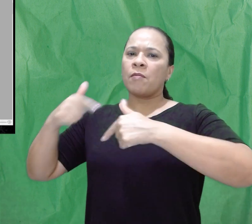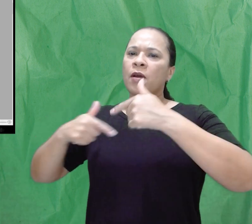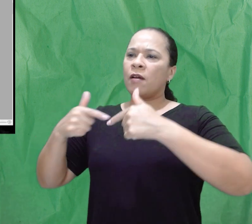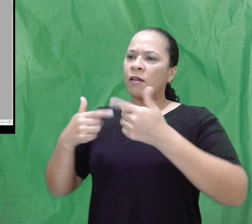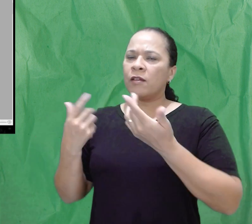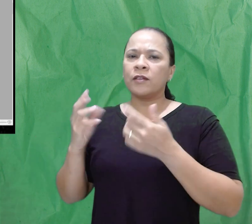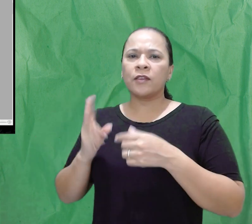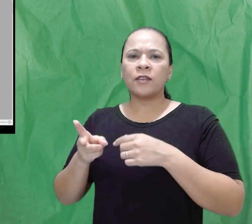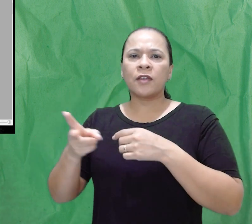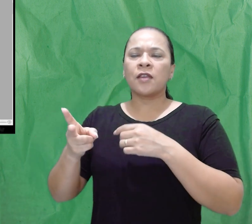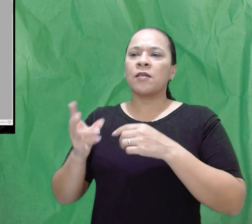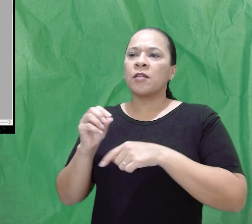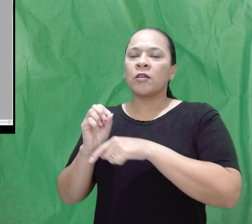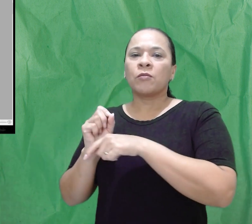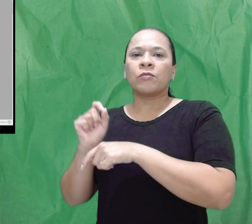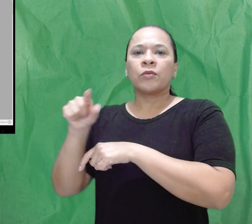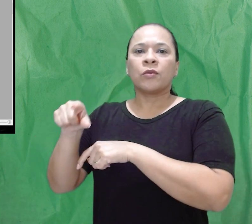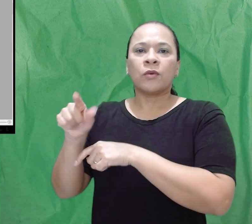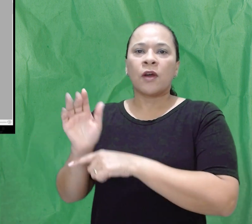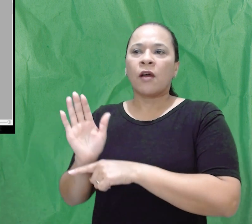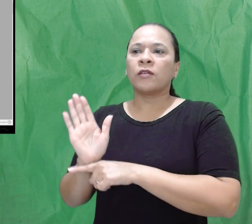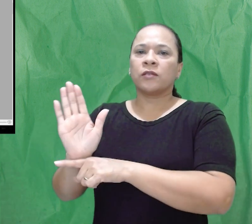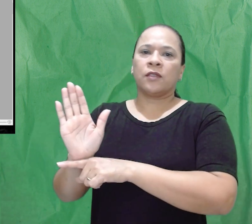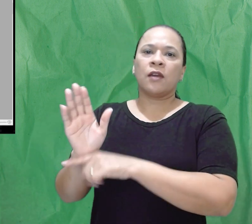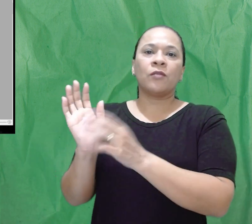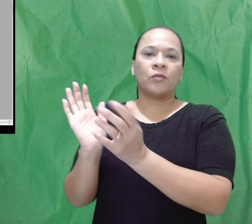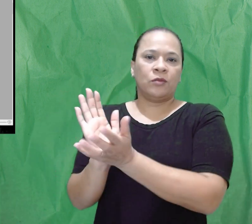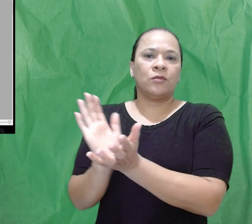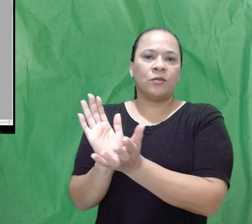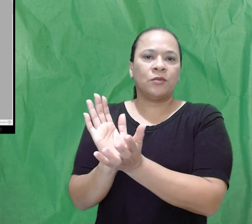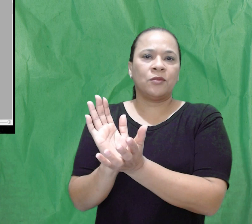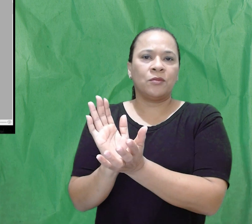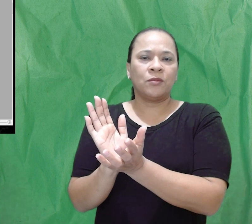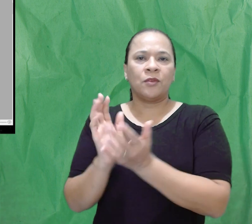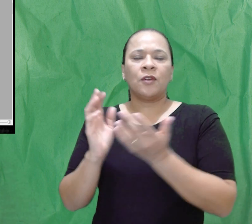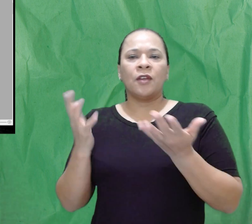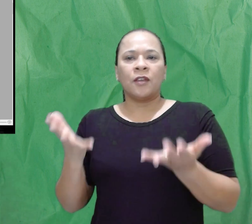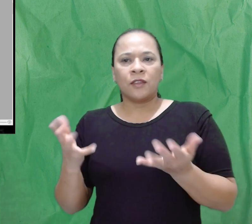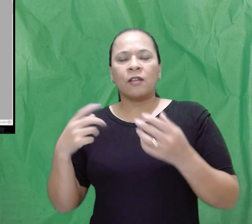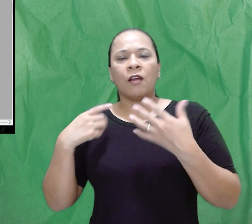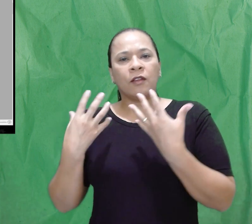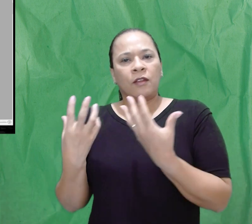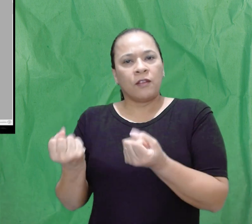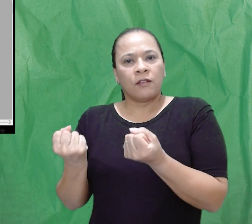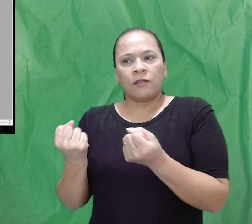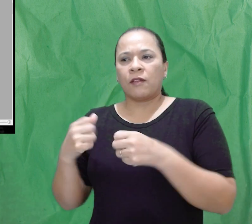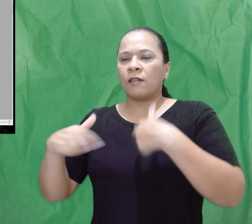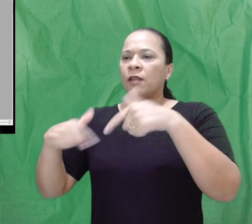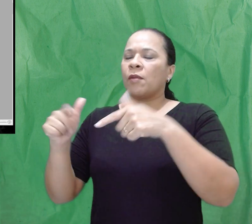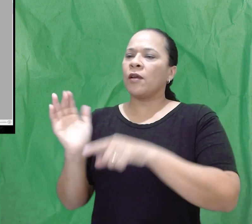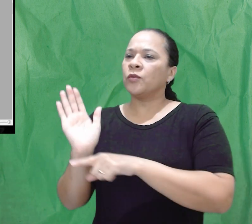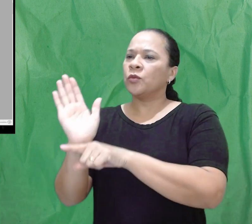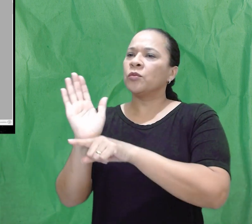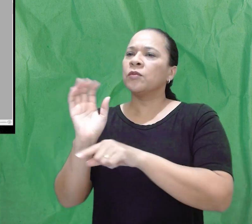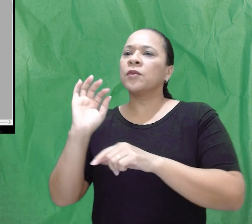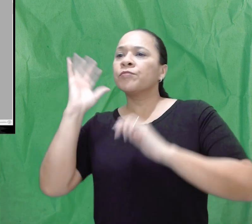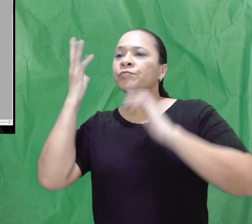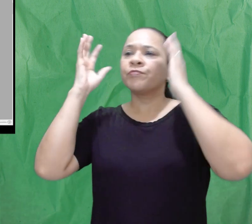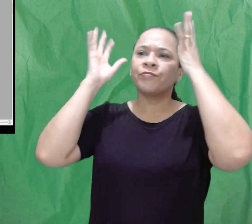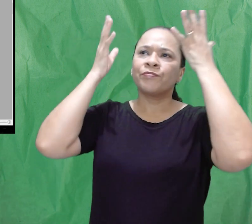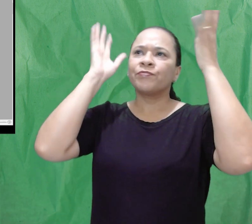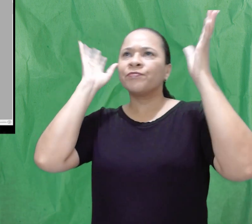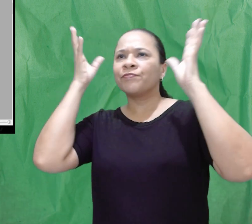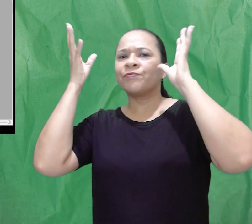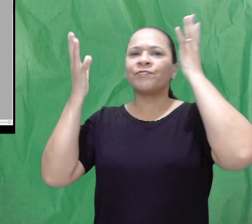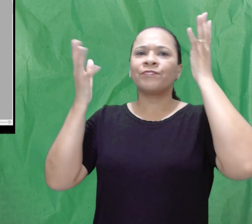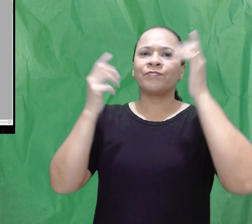iniciativa e também procurar contribuir com a equipe sempre que for necessário e estar disposto a contribuir para a solução de